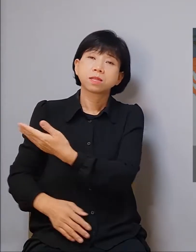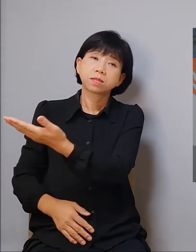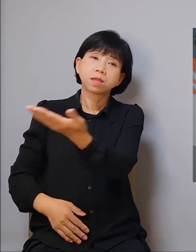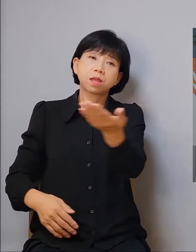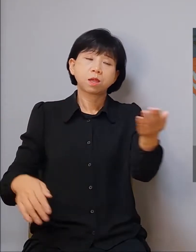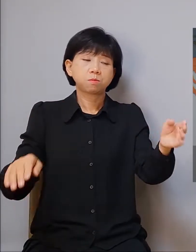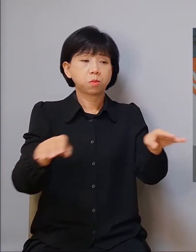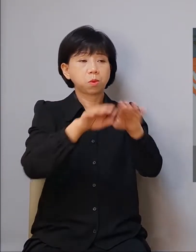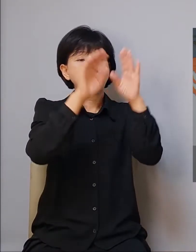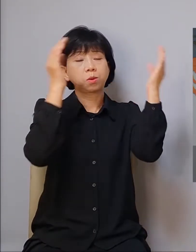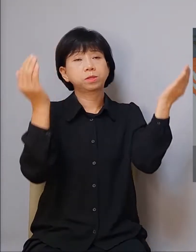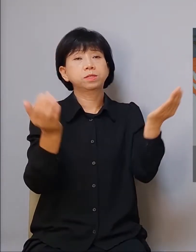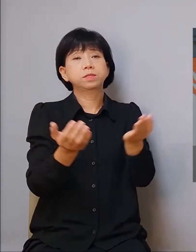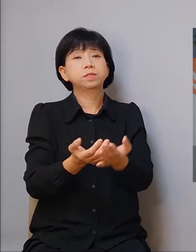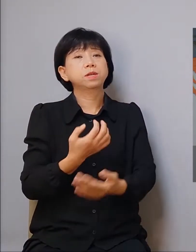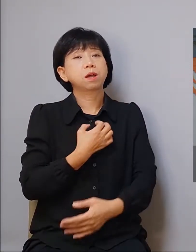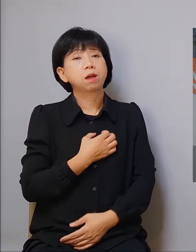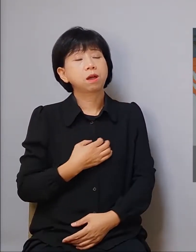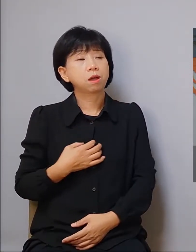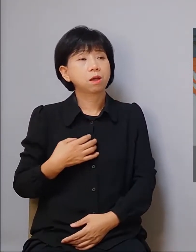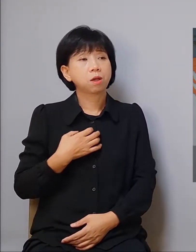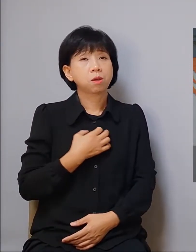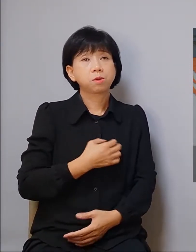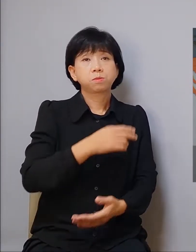보라. 내 모든